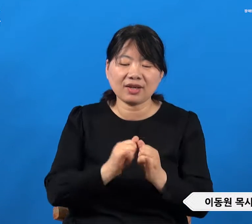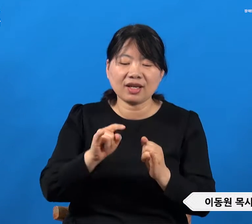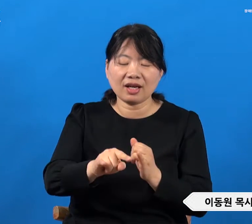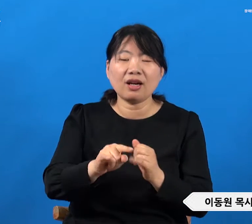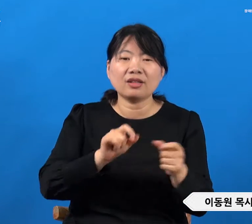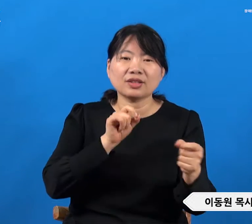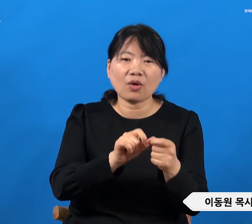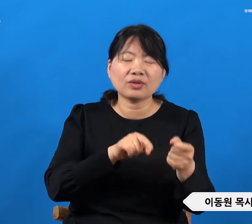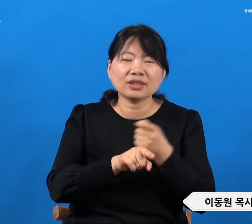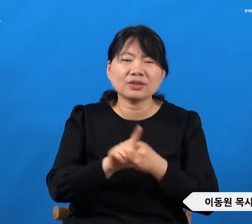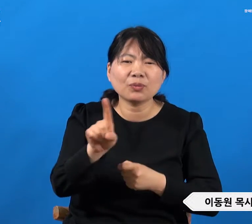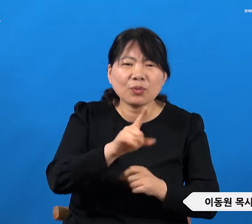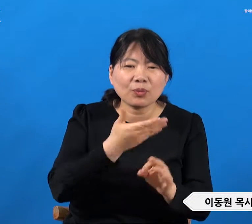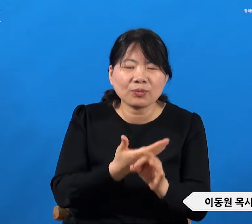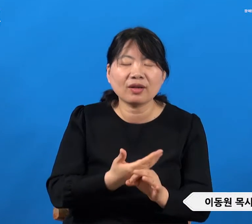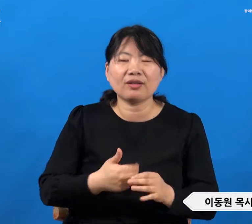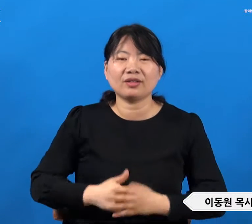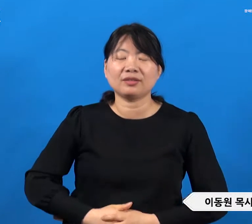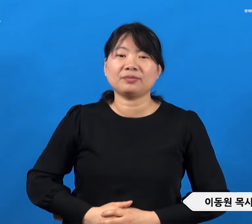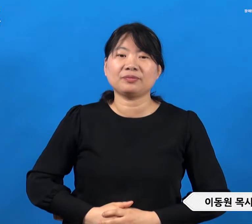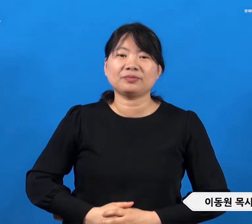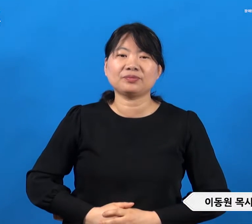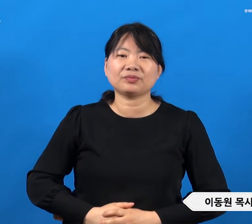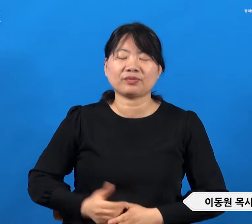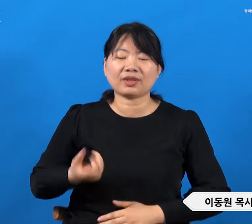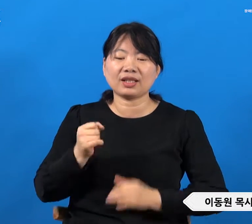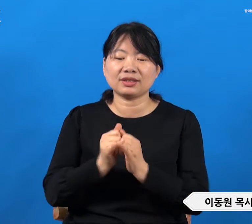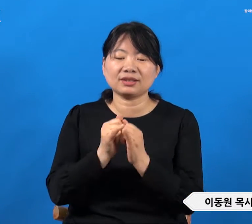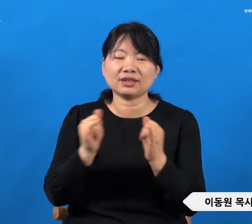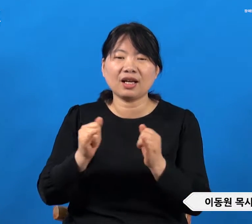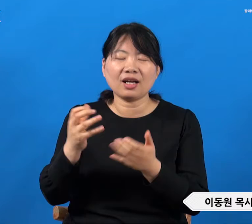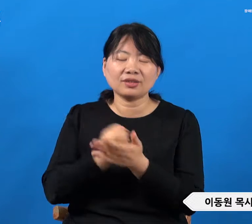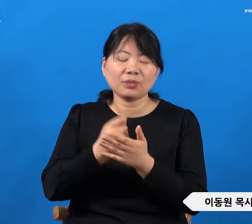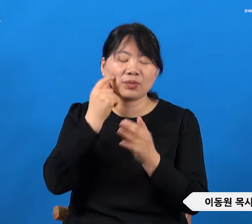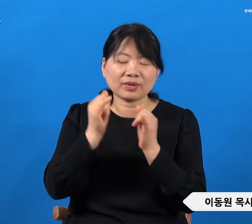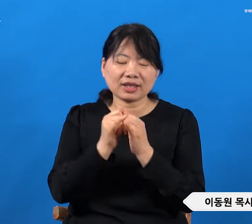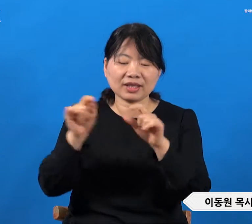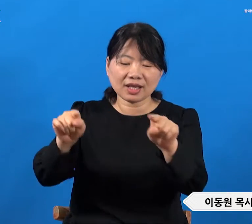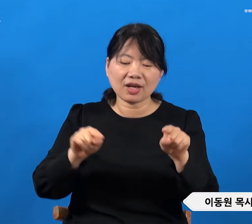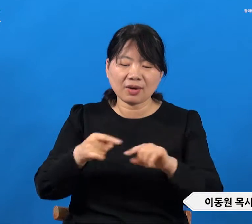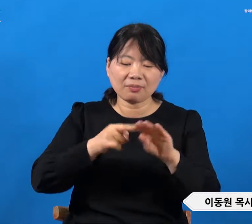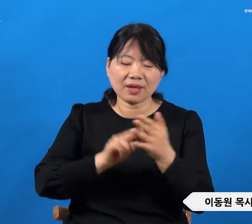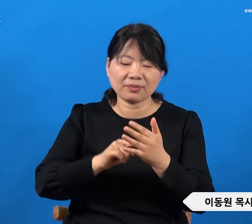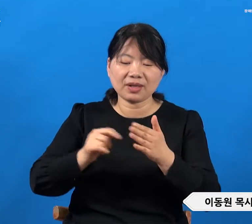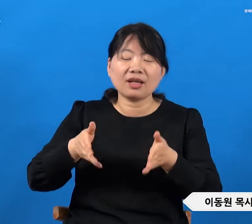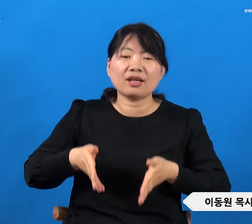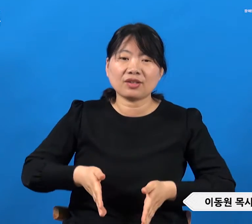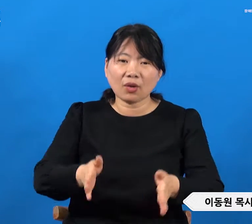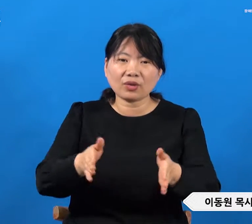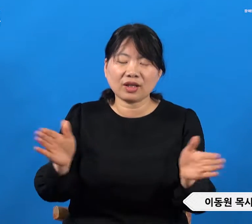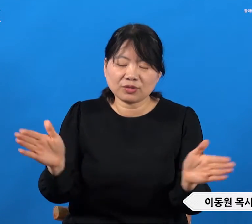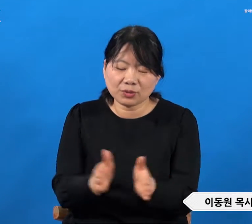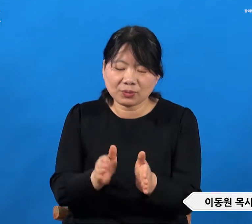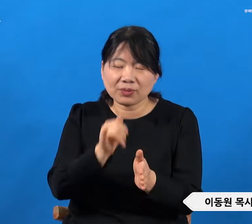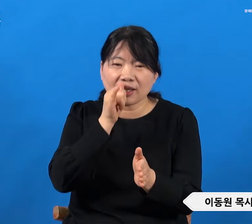그 사회로 접근한다는 것은 가진 자와 못 가진 자 사이의 마음의 거리가